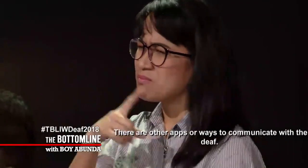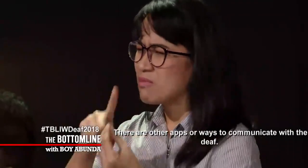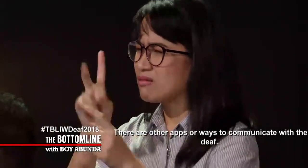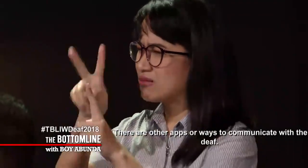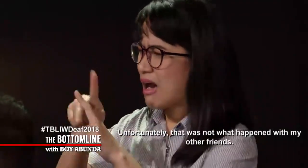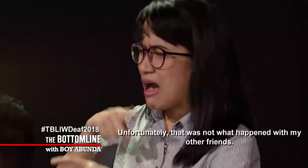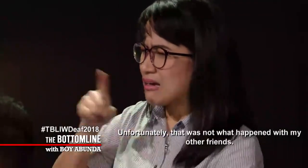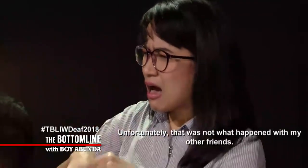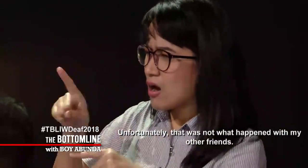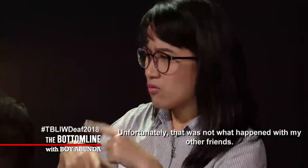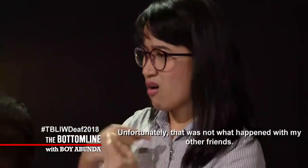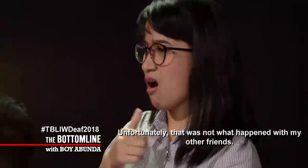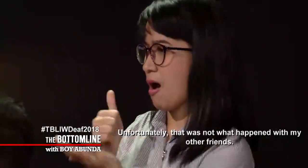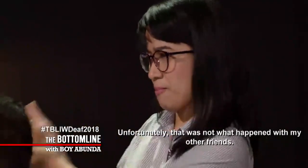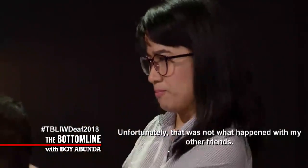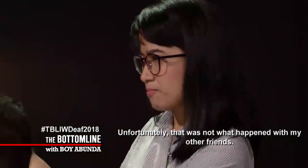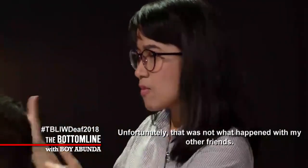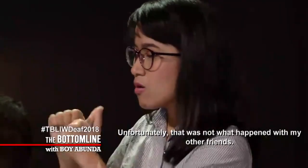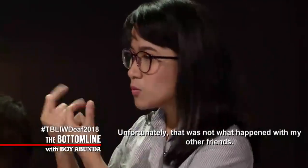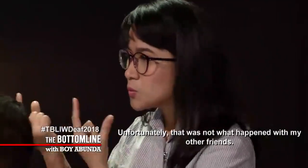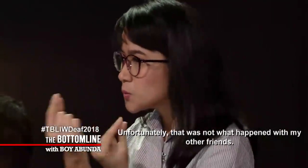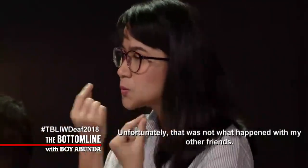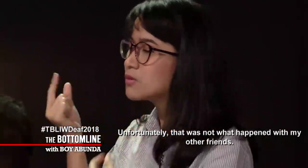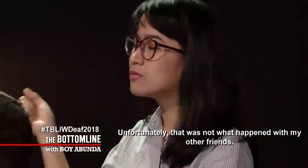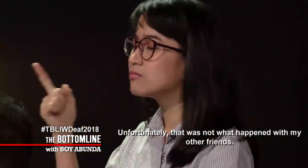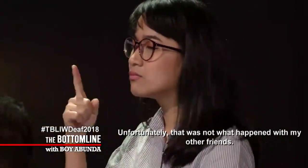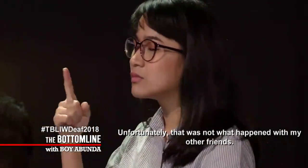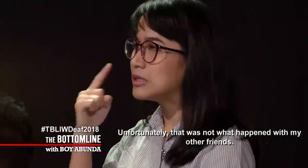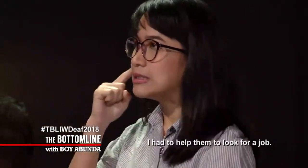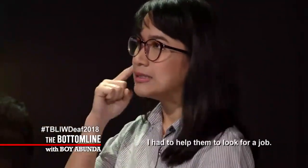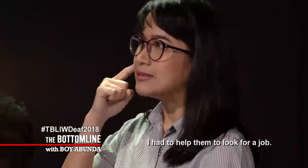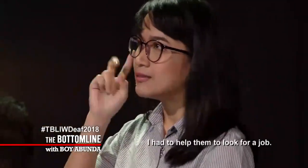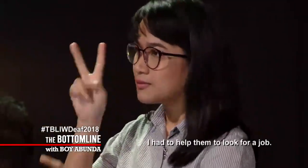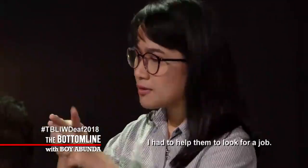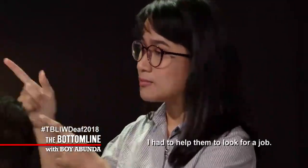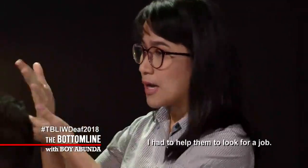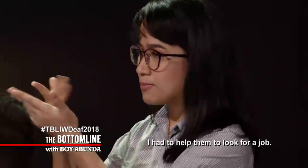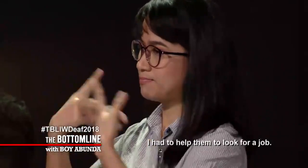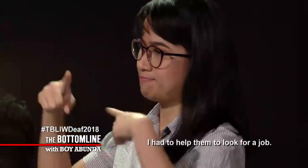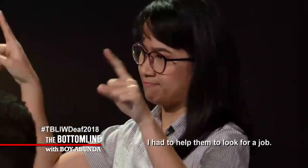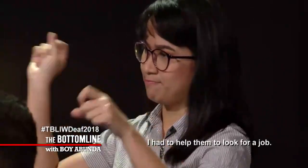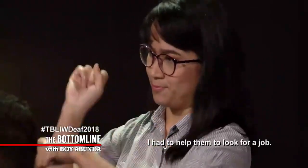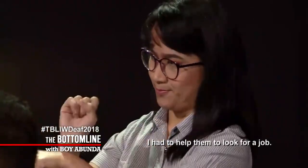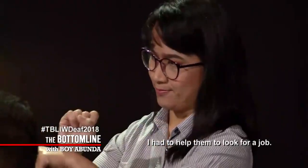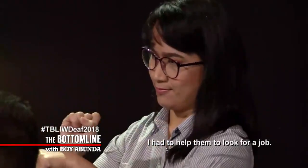with the deaf. But unfortunately po, hindi po yun nangyari sa ibang mga kaibigan ko. I had to help them na